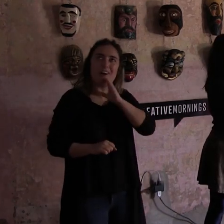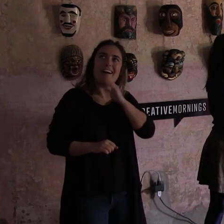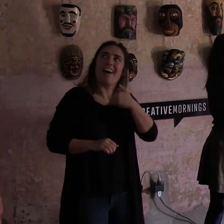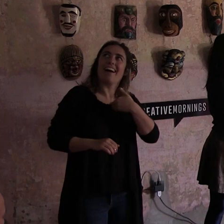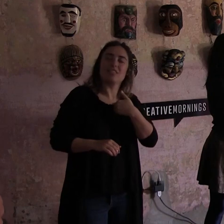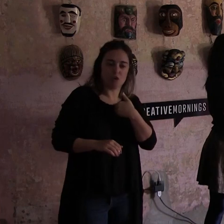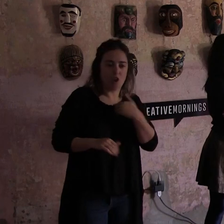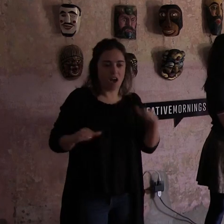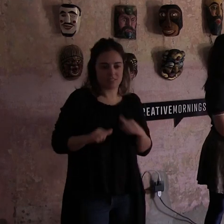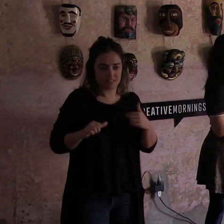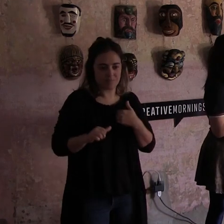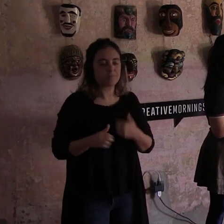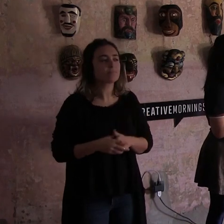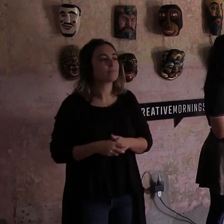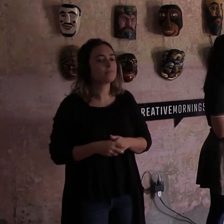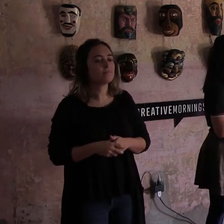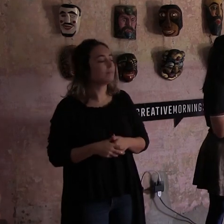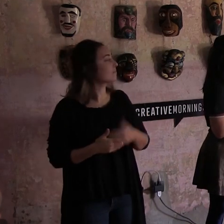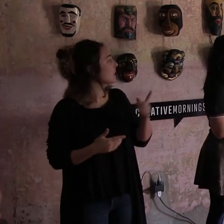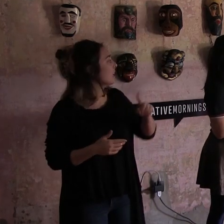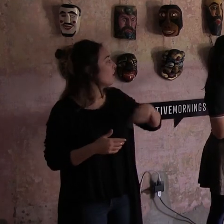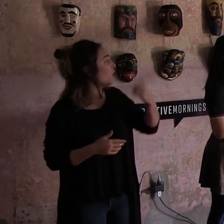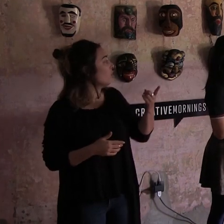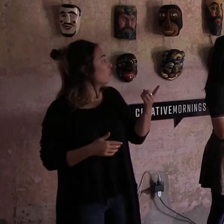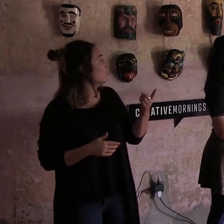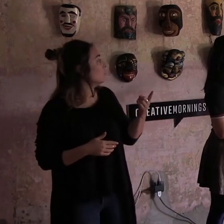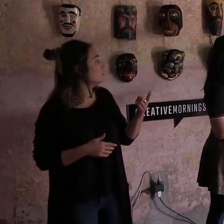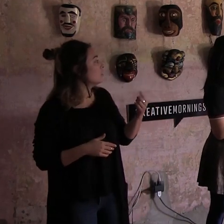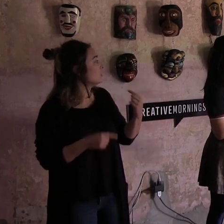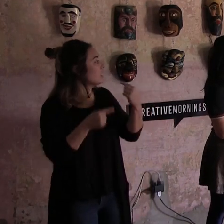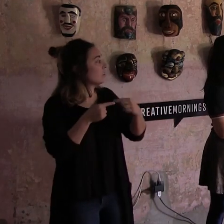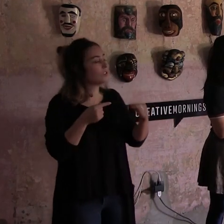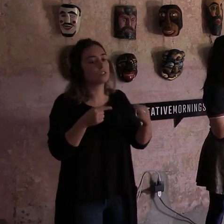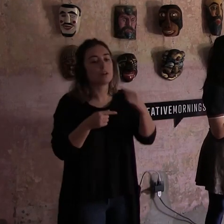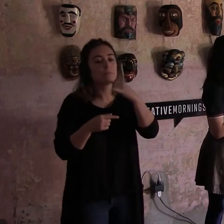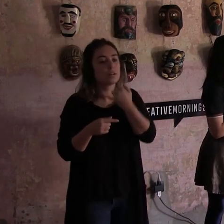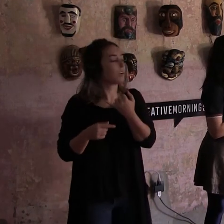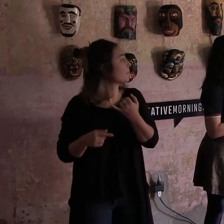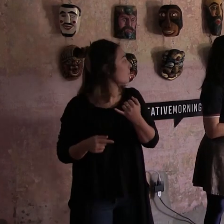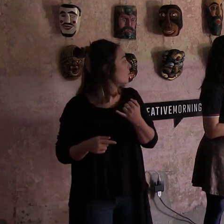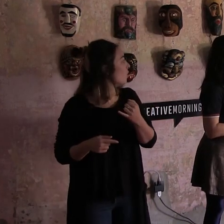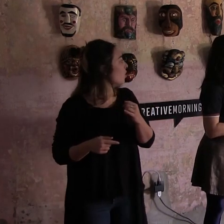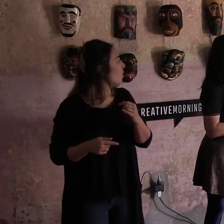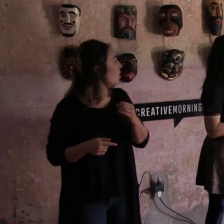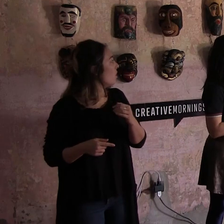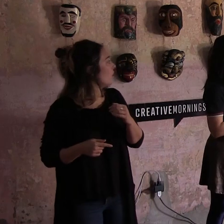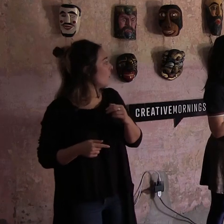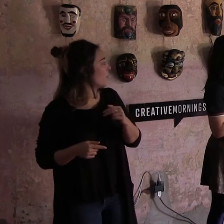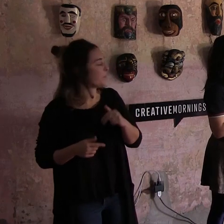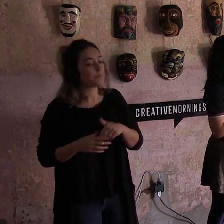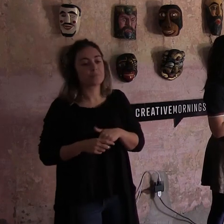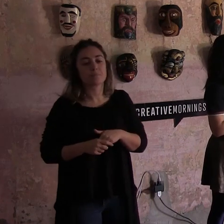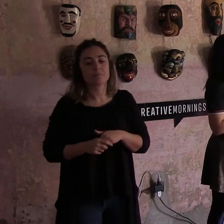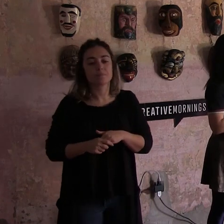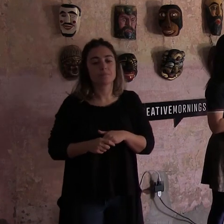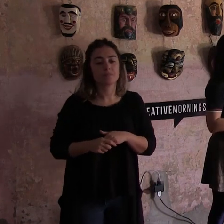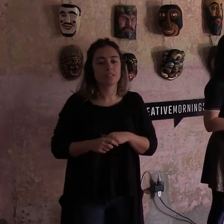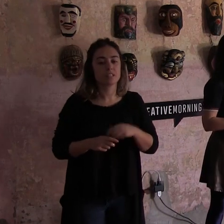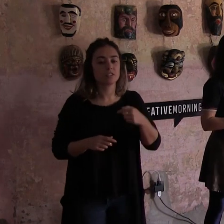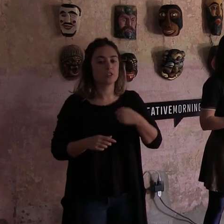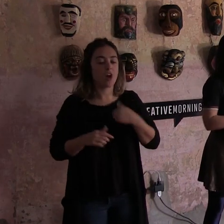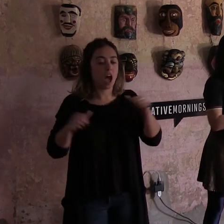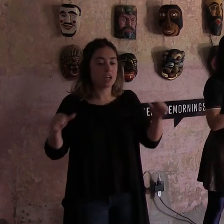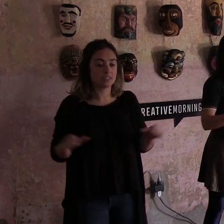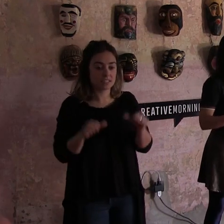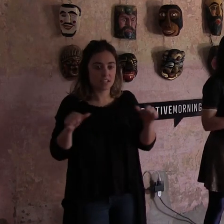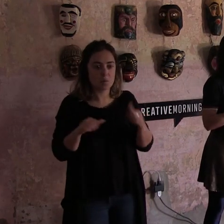Bueno, ¿sabes? Ahí. Acá hay otros solos, por ejemplo, Nemiquitepa es un solo que creé